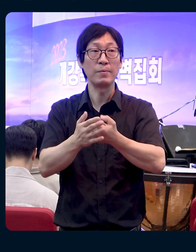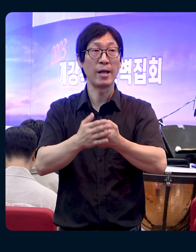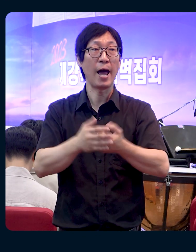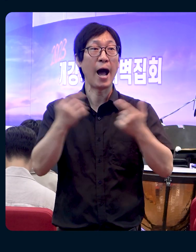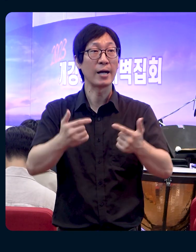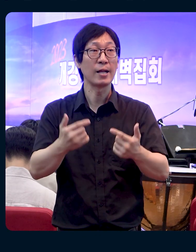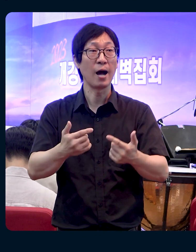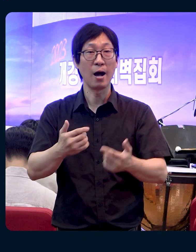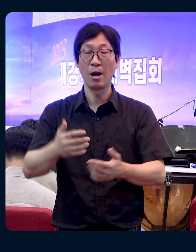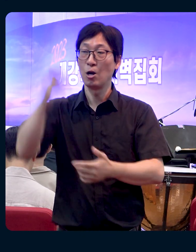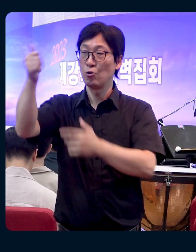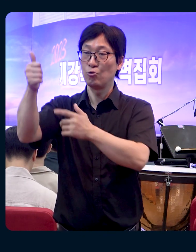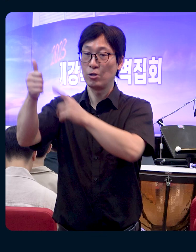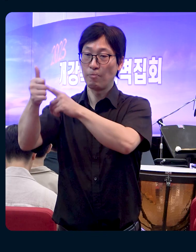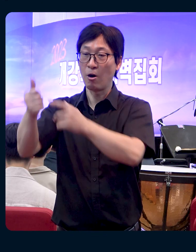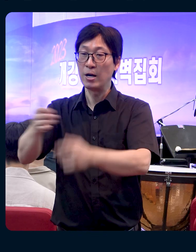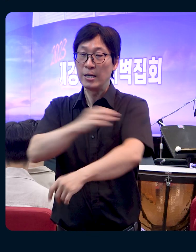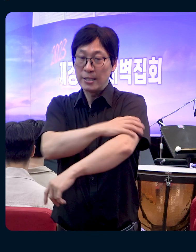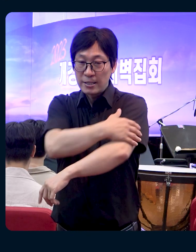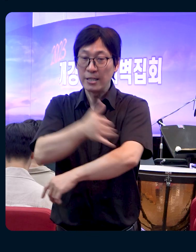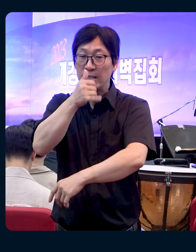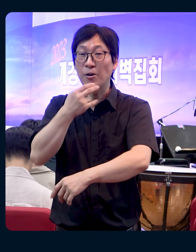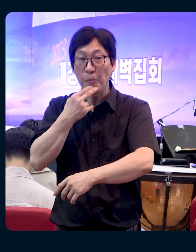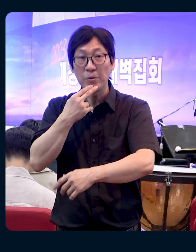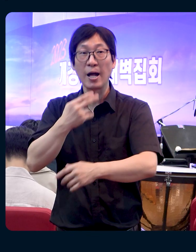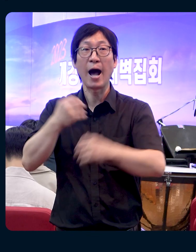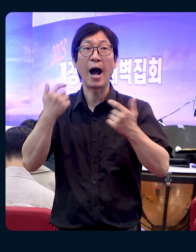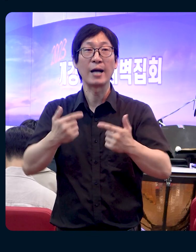이게 바로 그리스도인의 모습이다.